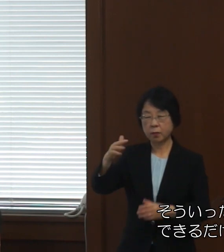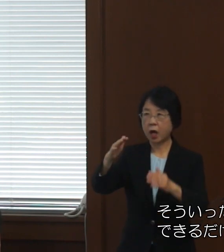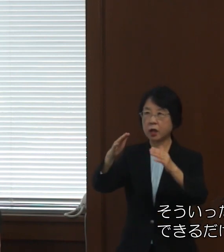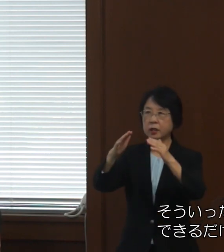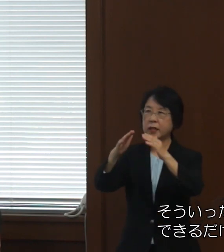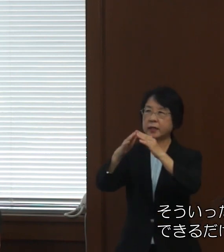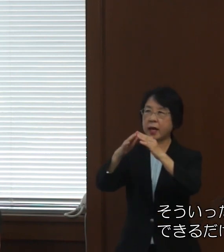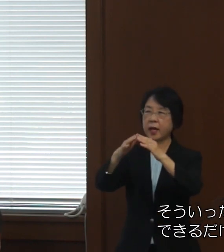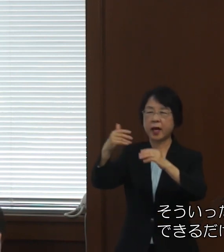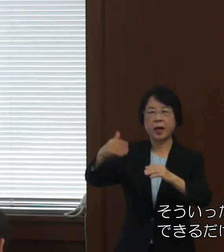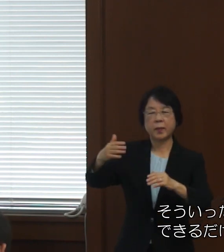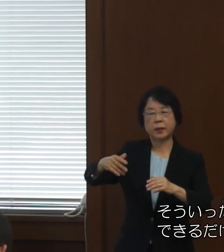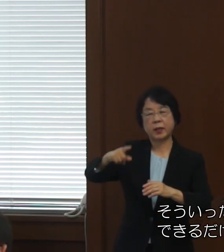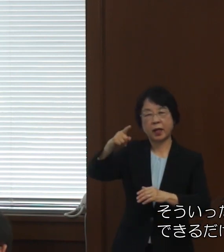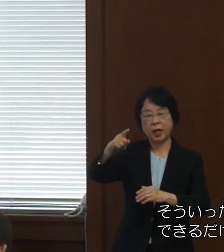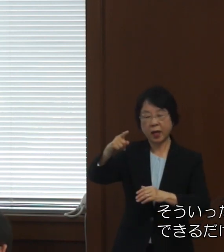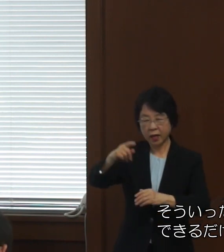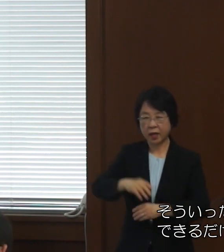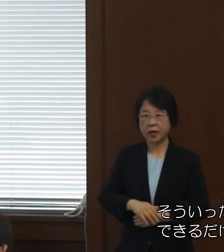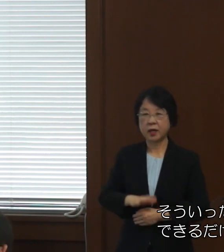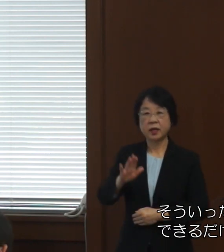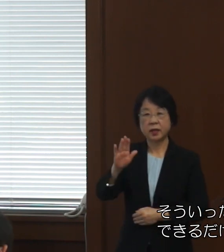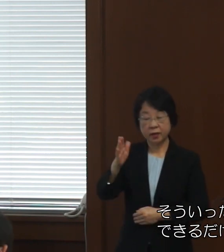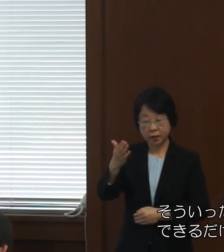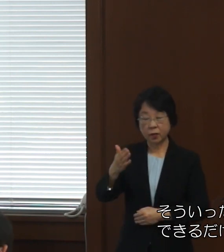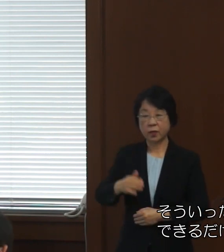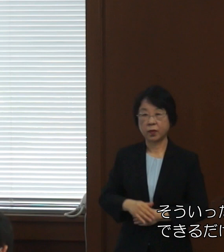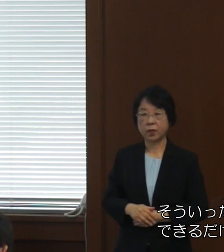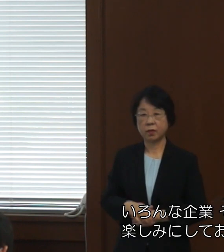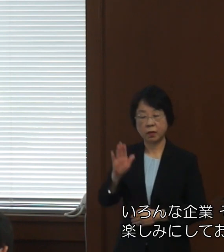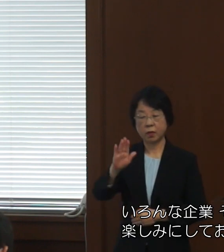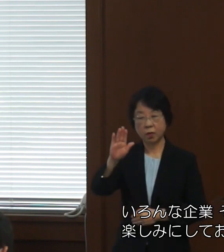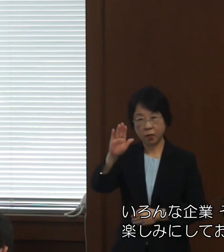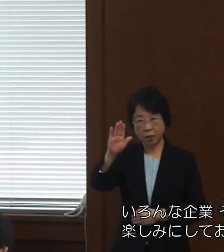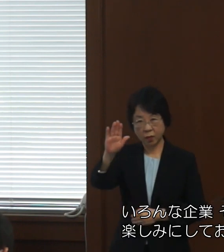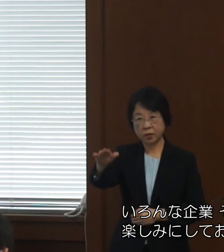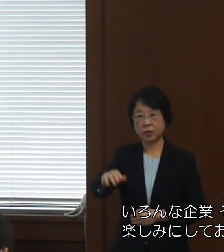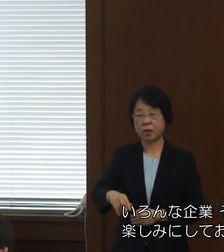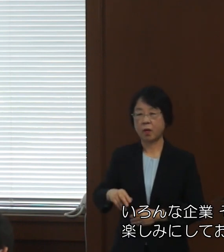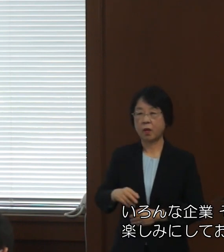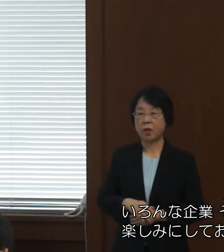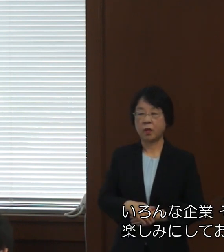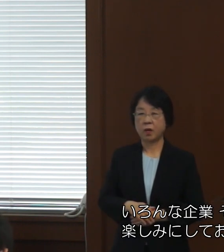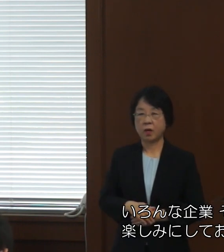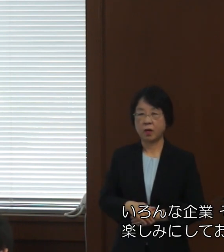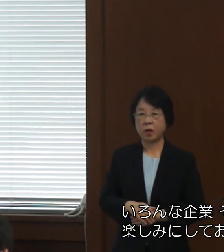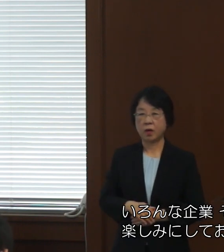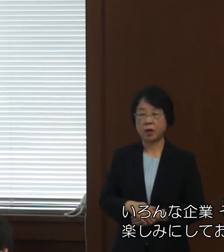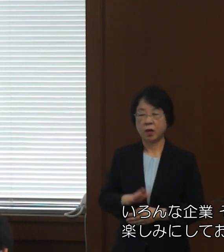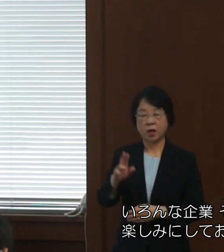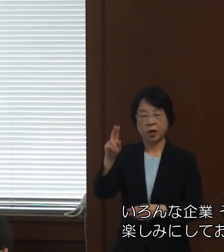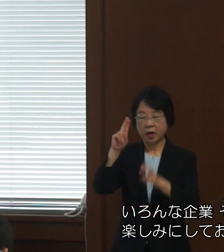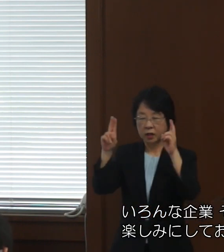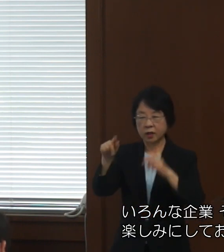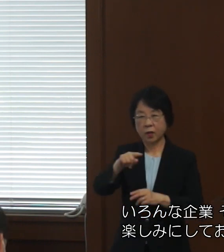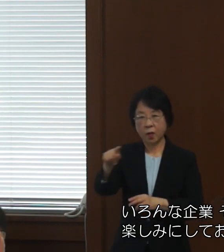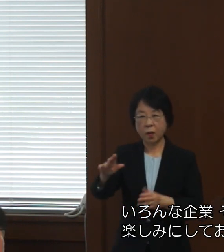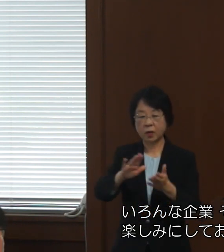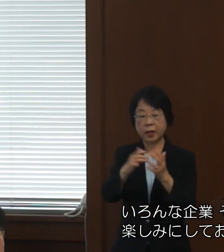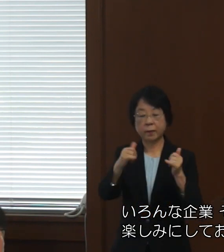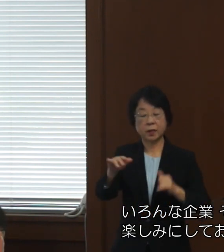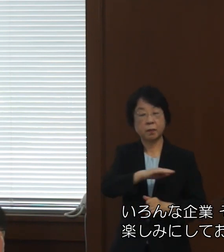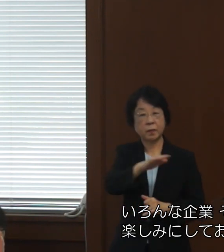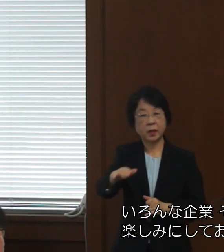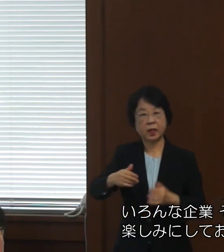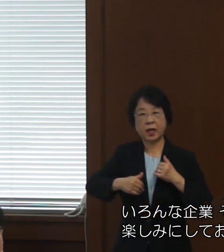ですけどもそういったところについてもできるだけ今後異動な企業にそして県民の皆さん方が楽しみにしておら